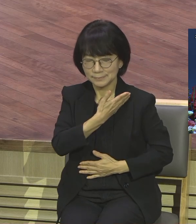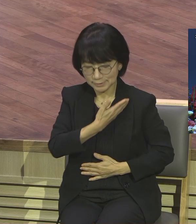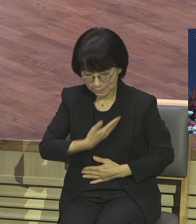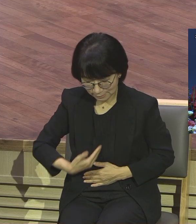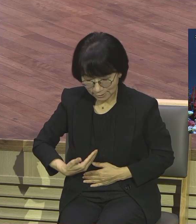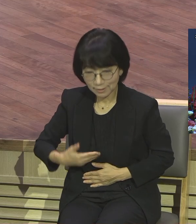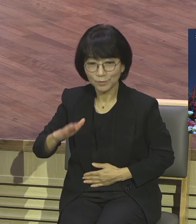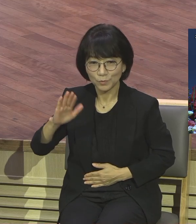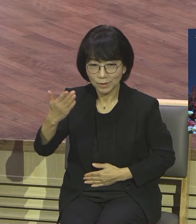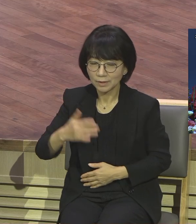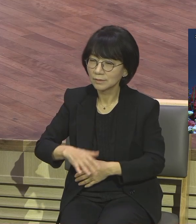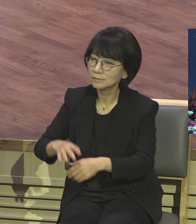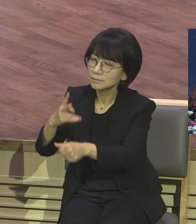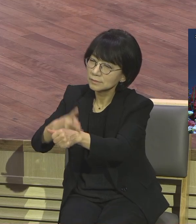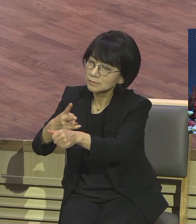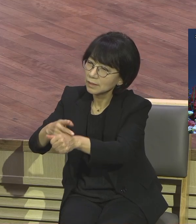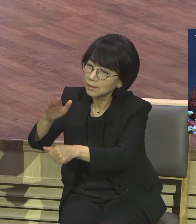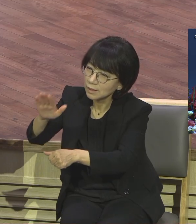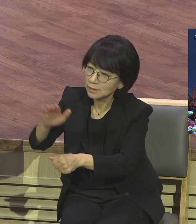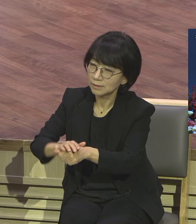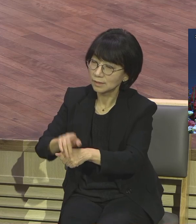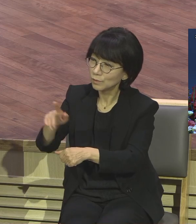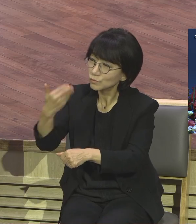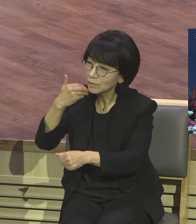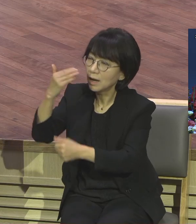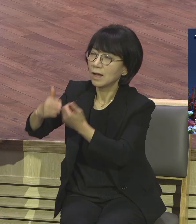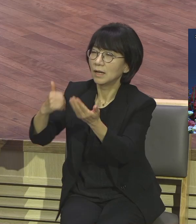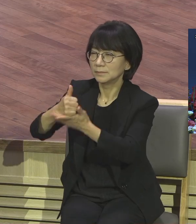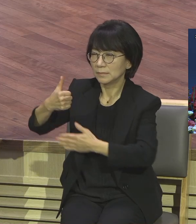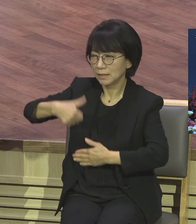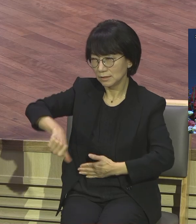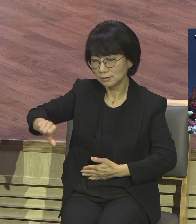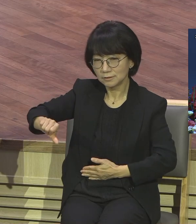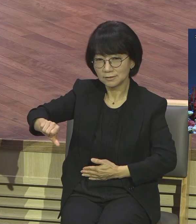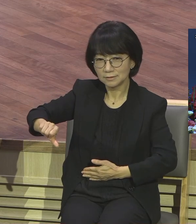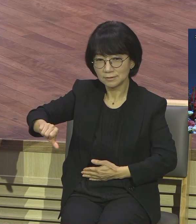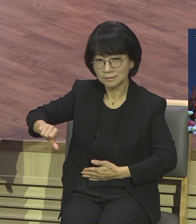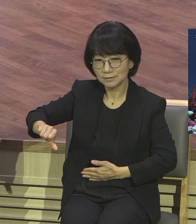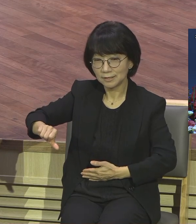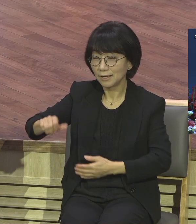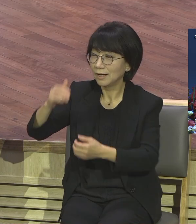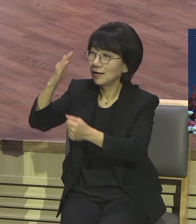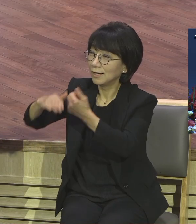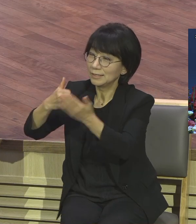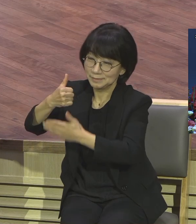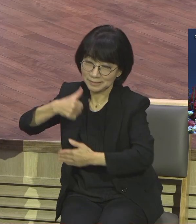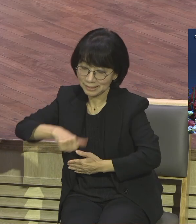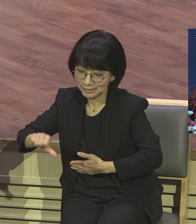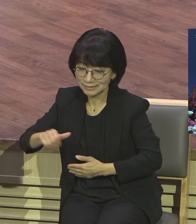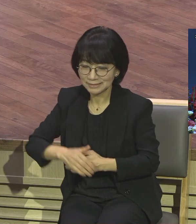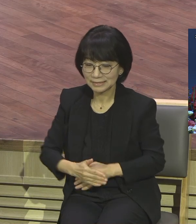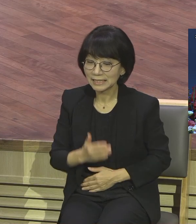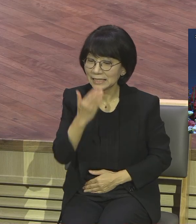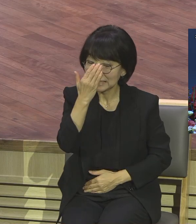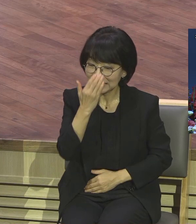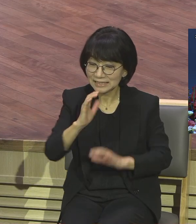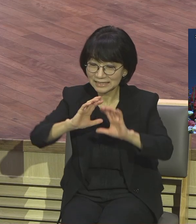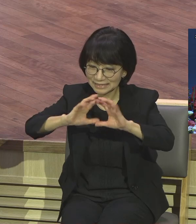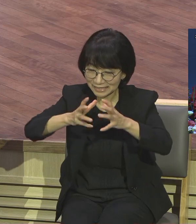랍비여, 당신은 하나님의 아들이시오. 당신은 이스라엘의